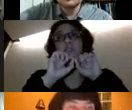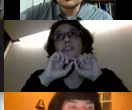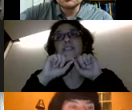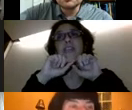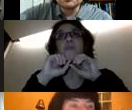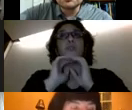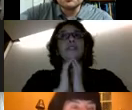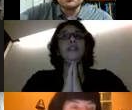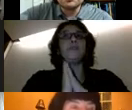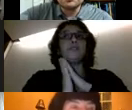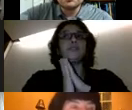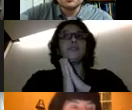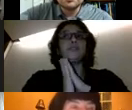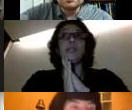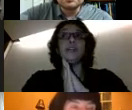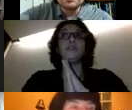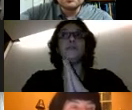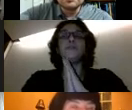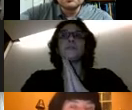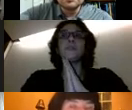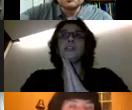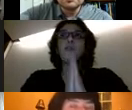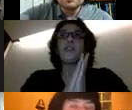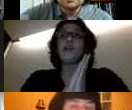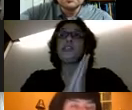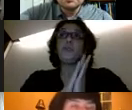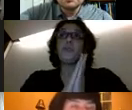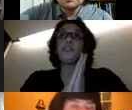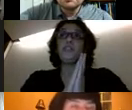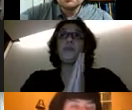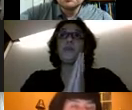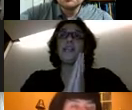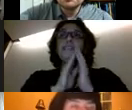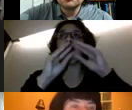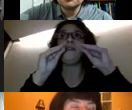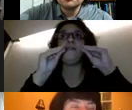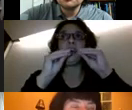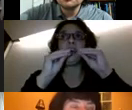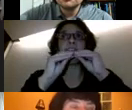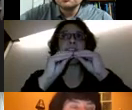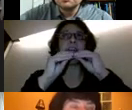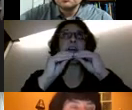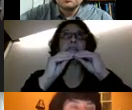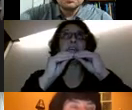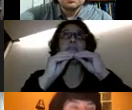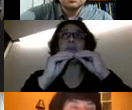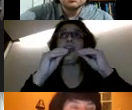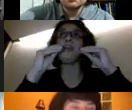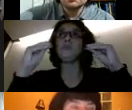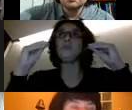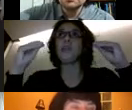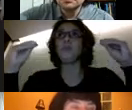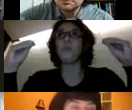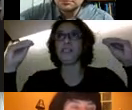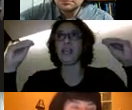ahí decíamos durante el proceso de la explicación, que nos hemos dado cuenta, los movimientos no manuales van a permear